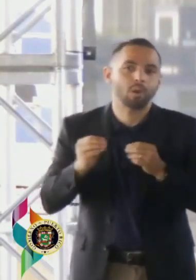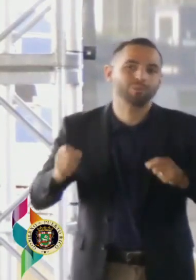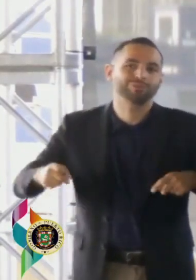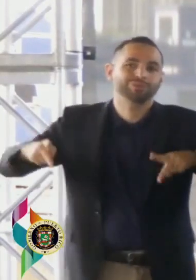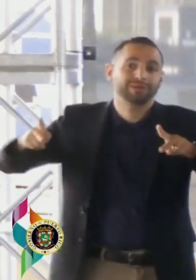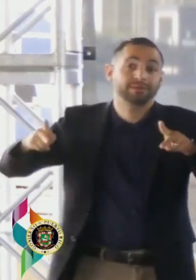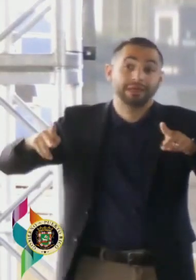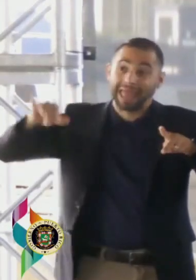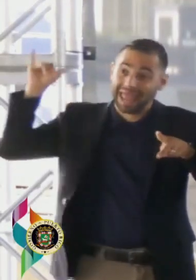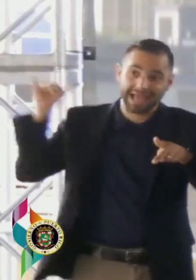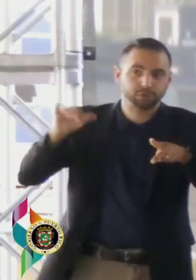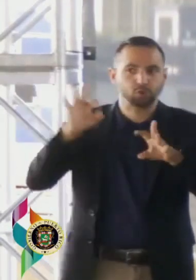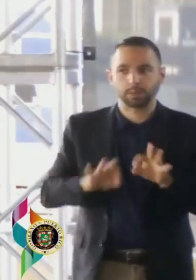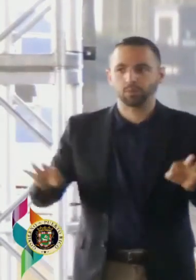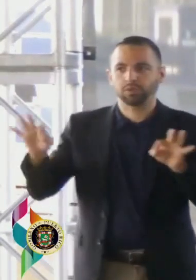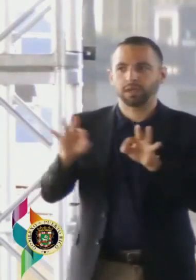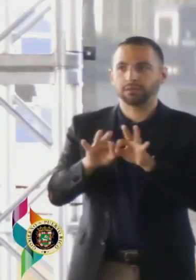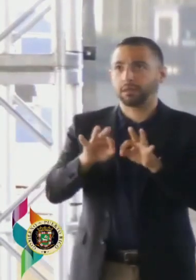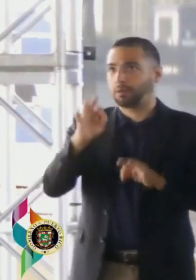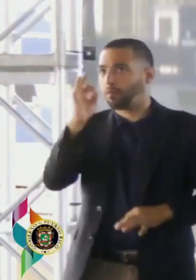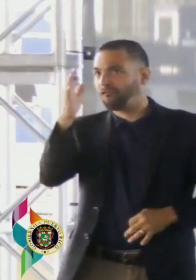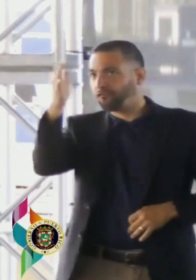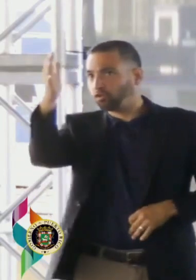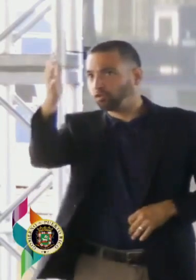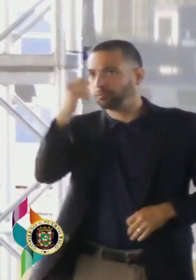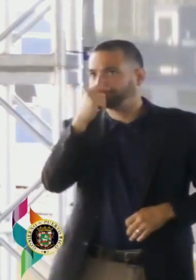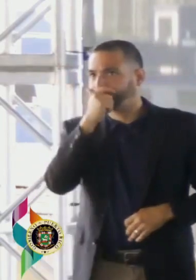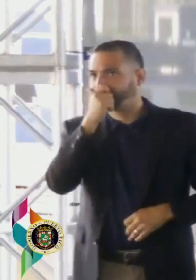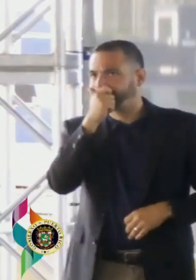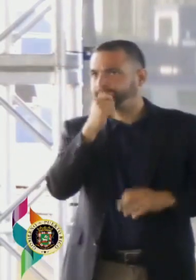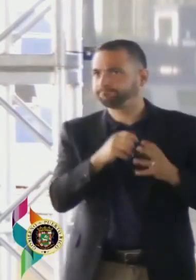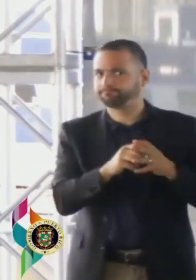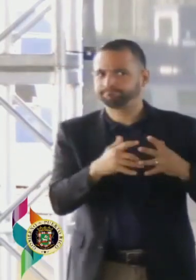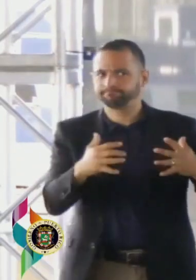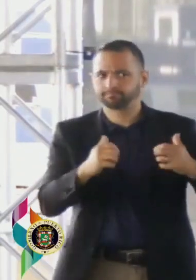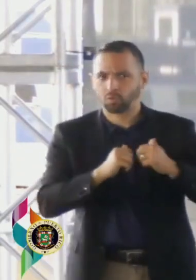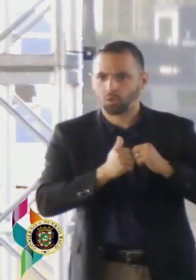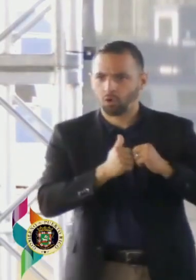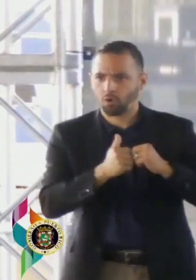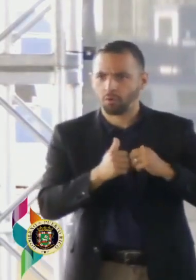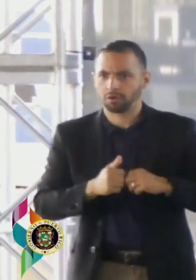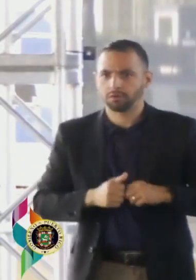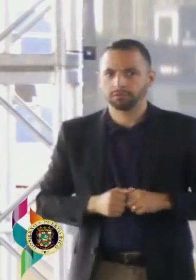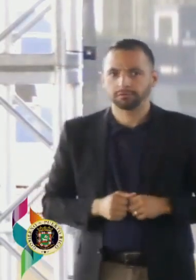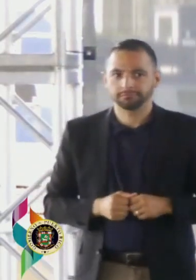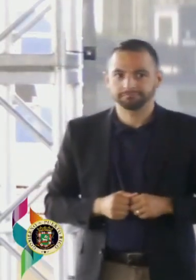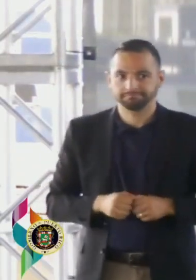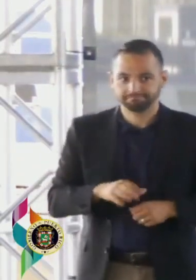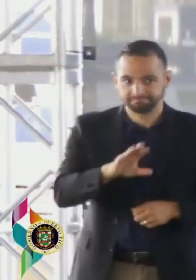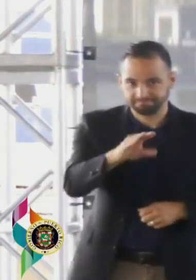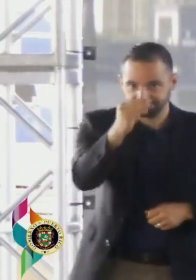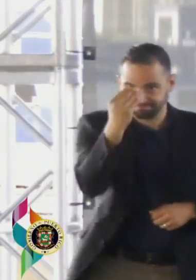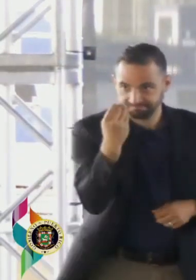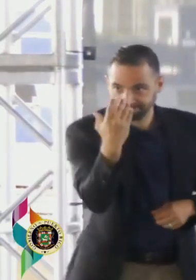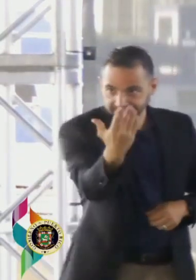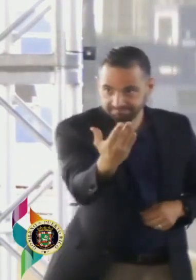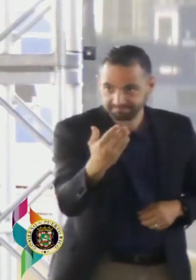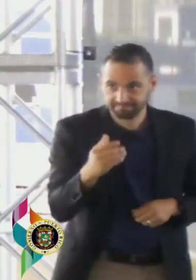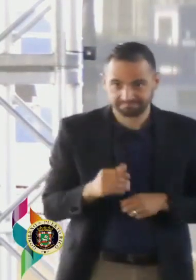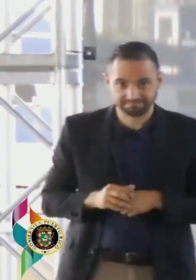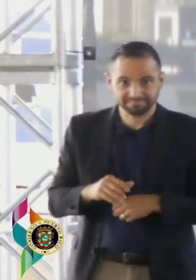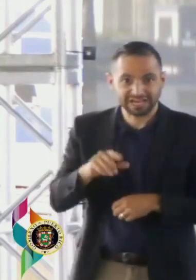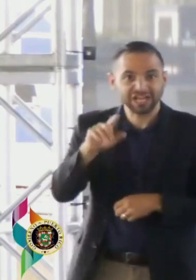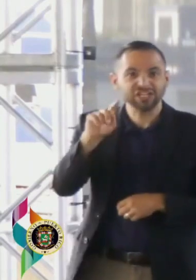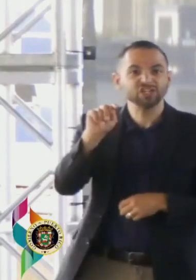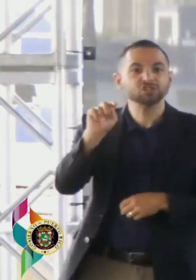importante nosotros tenemos que ver el futuro ver como Puerto Rico puede seguir creciendo le voy a decir un poquito de trailer tengo par